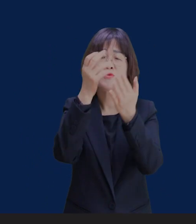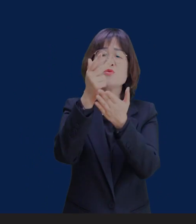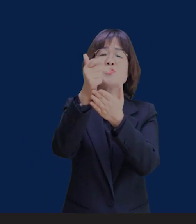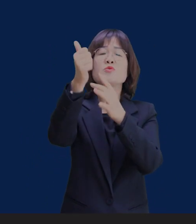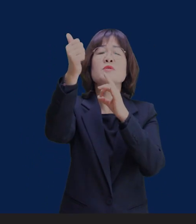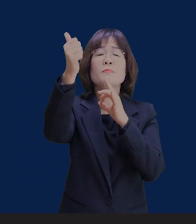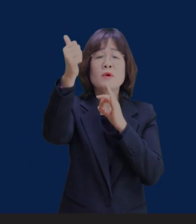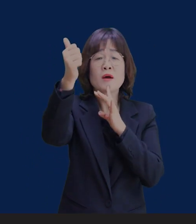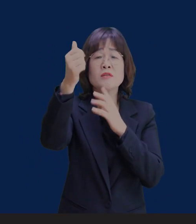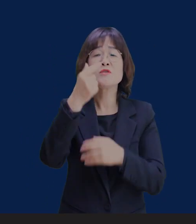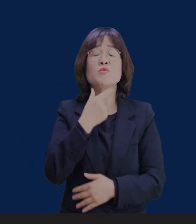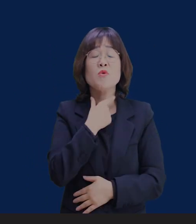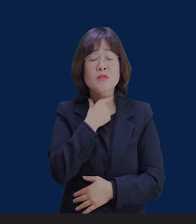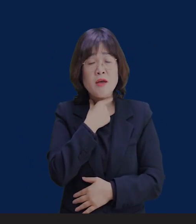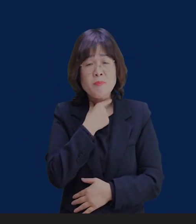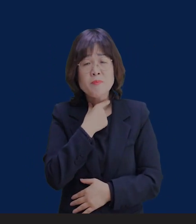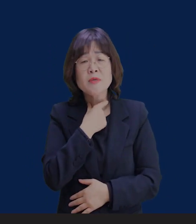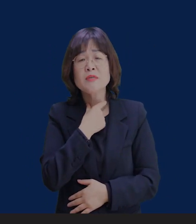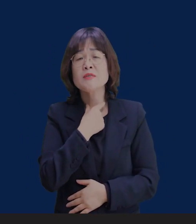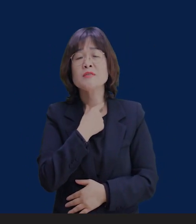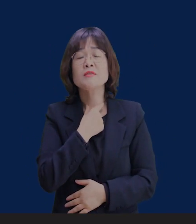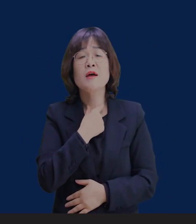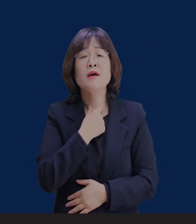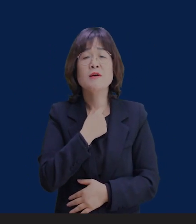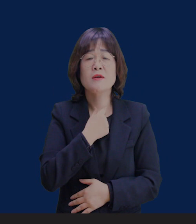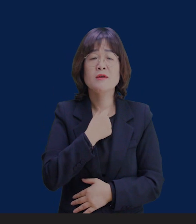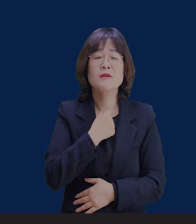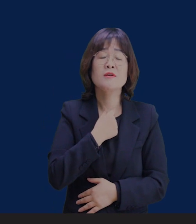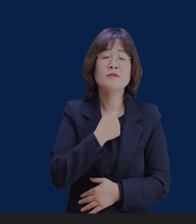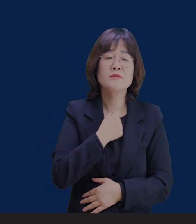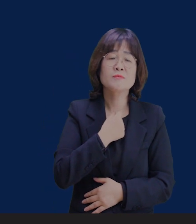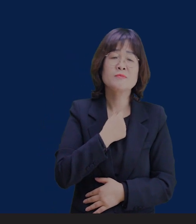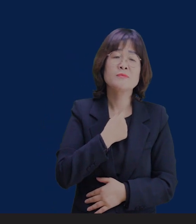이끄소서. 간절히 주님만을